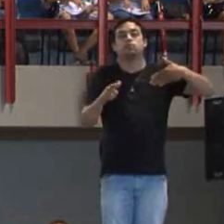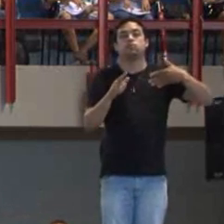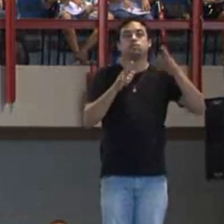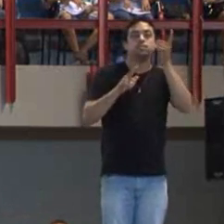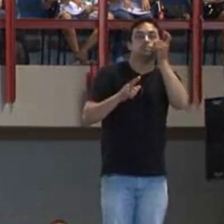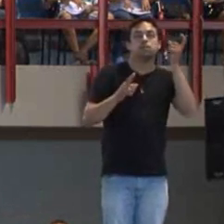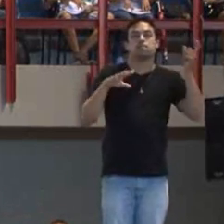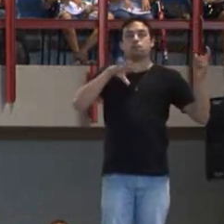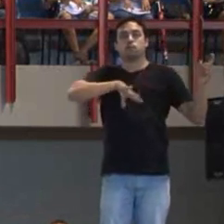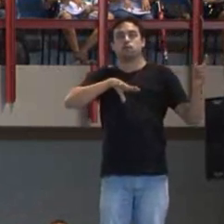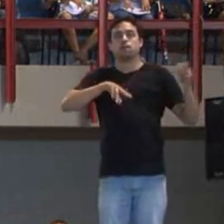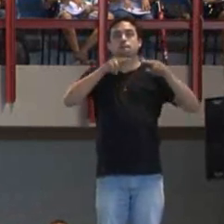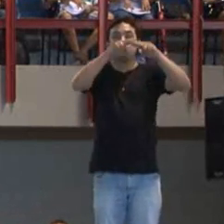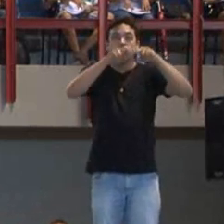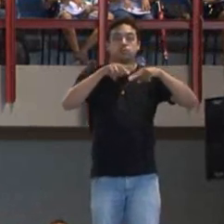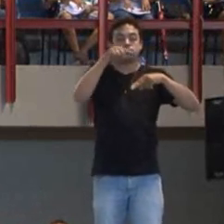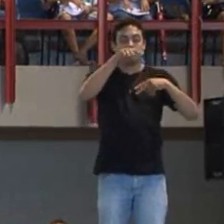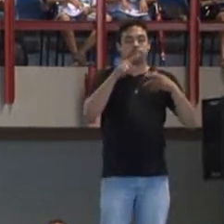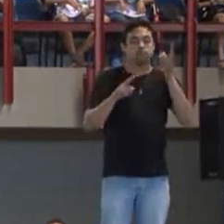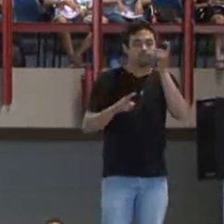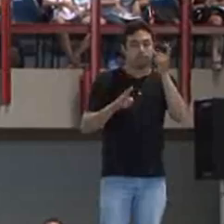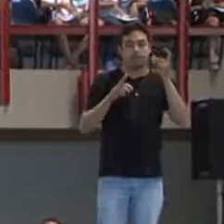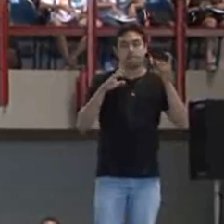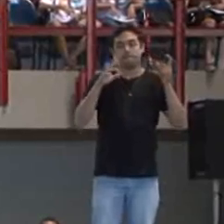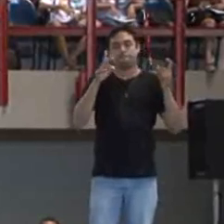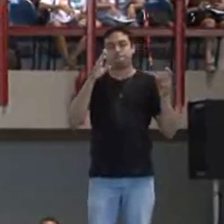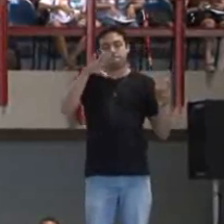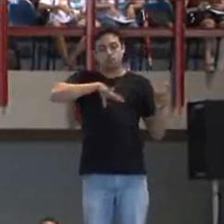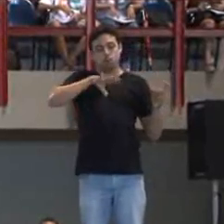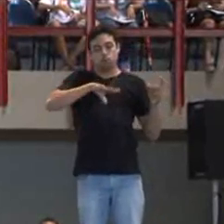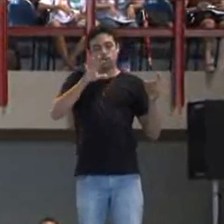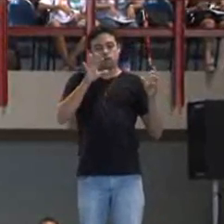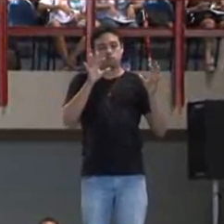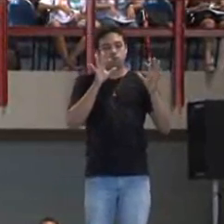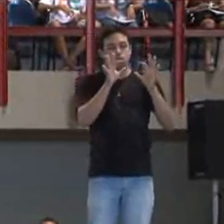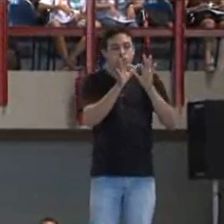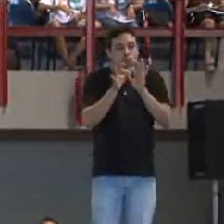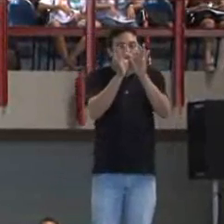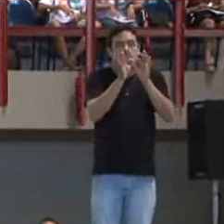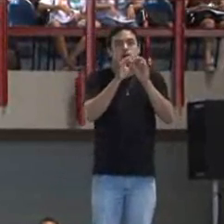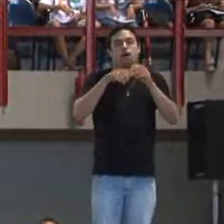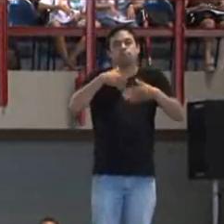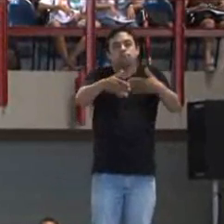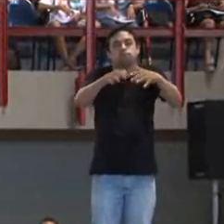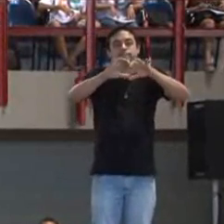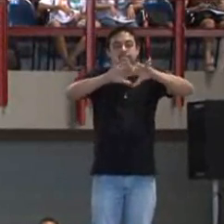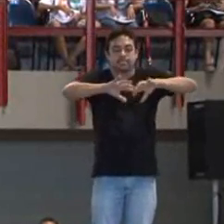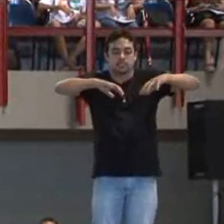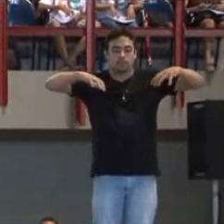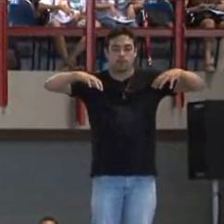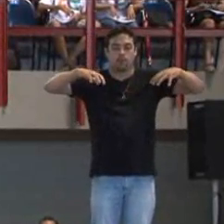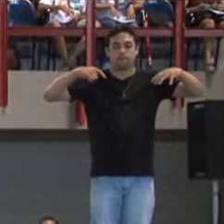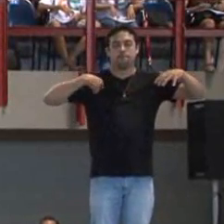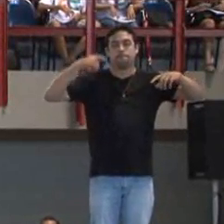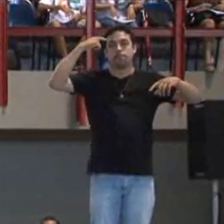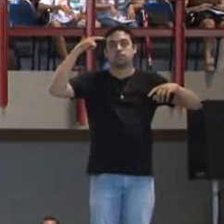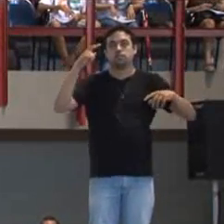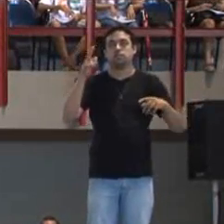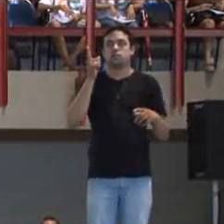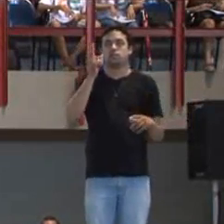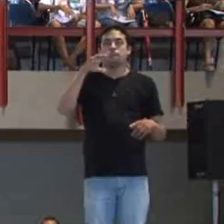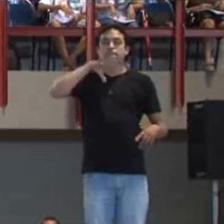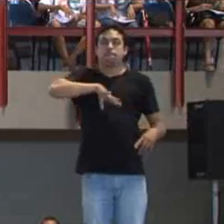e Portugal era uma terra única. Com o tempo, as duas se separaram. Portugal é como se você imaginasse